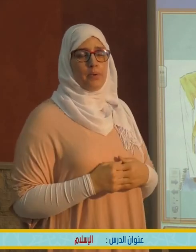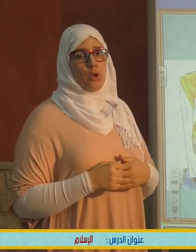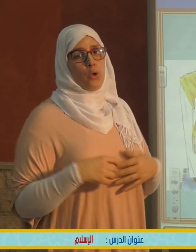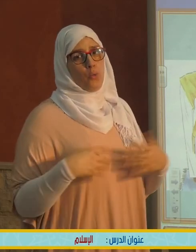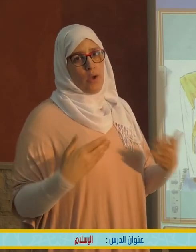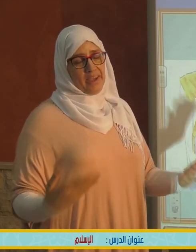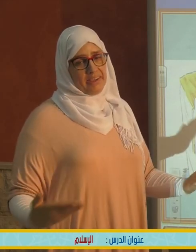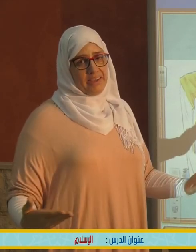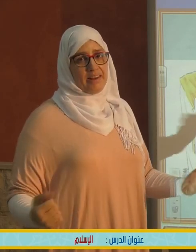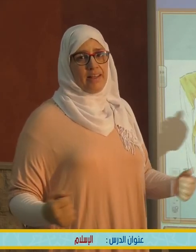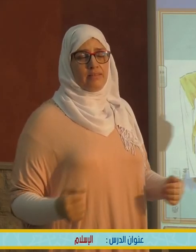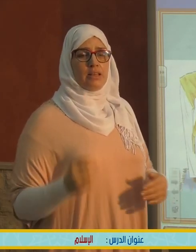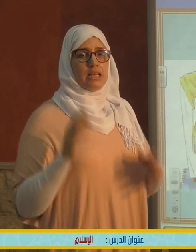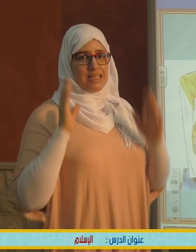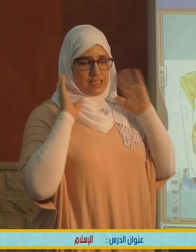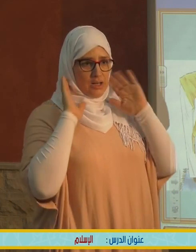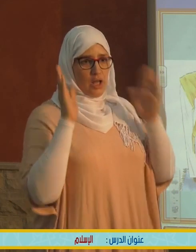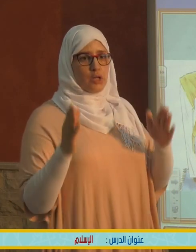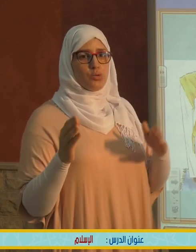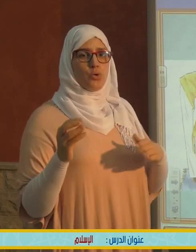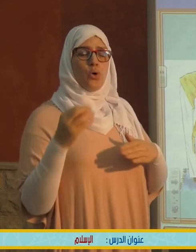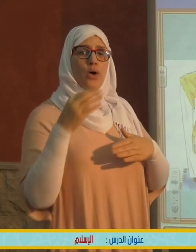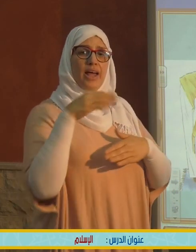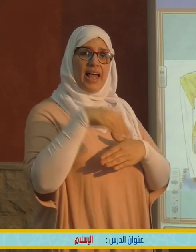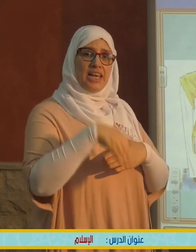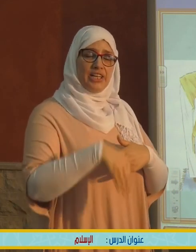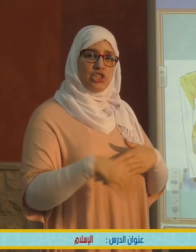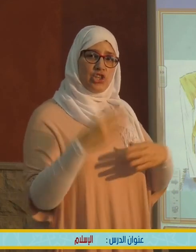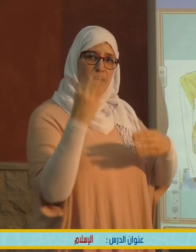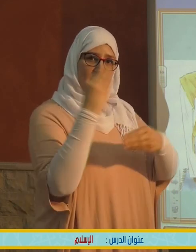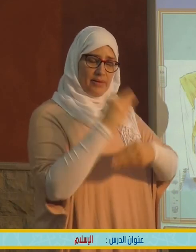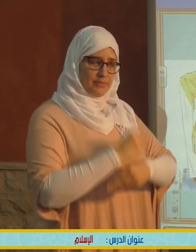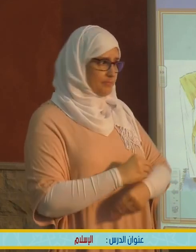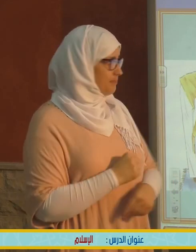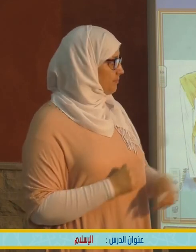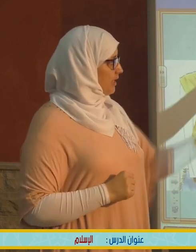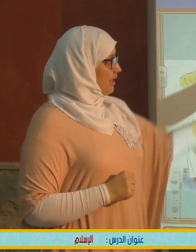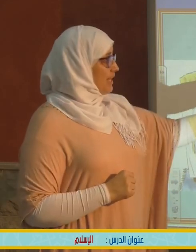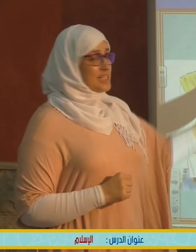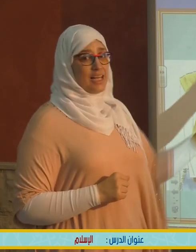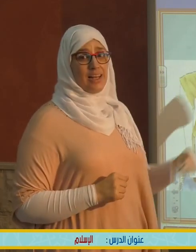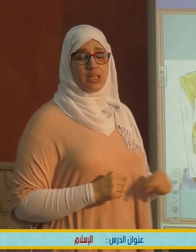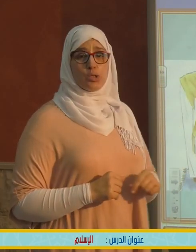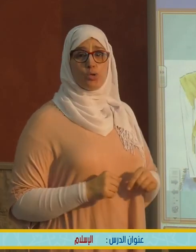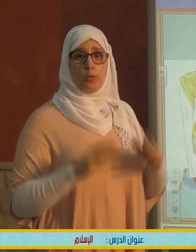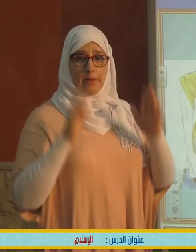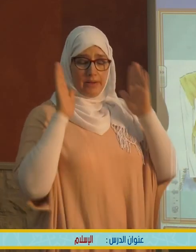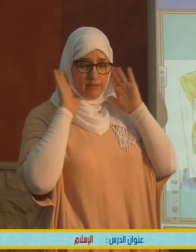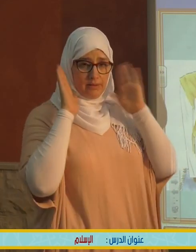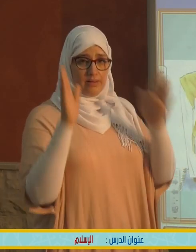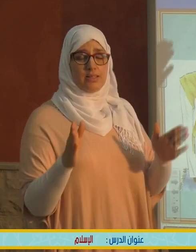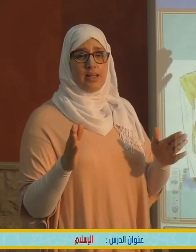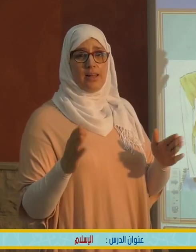المغرب، وأخيرا صلاة العشاء. صلاة الصبح،